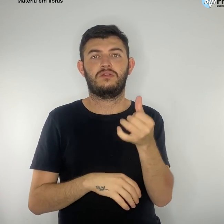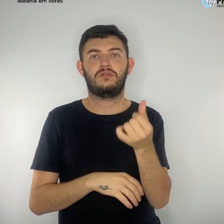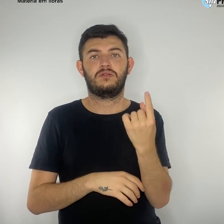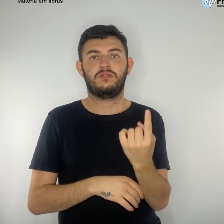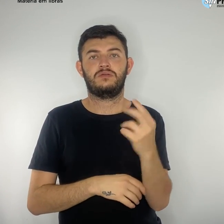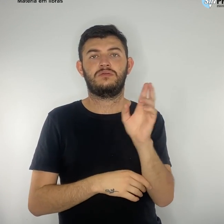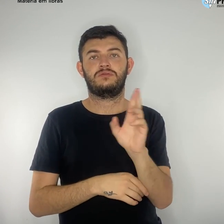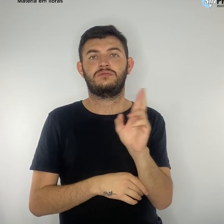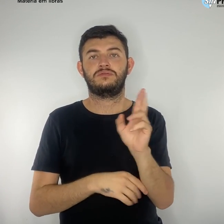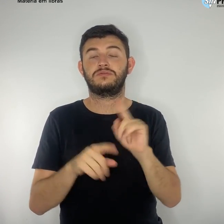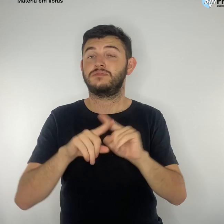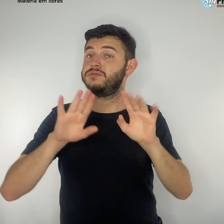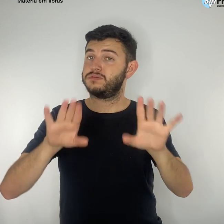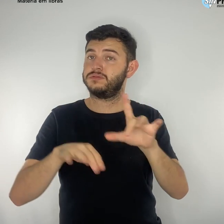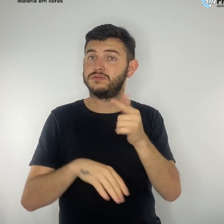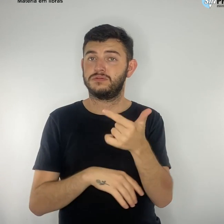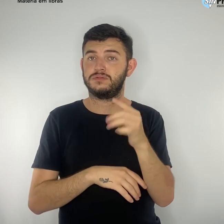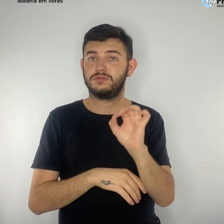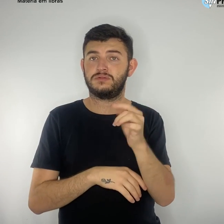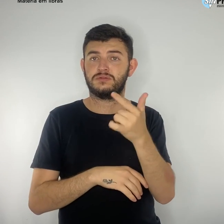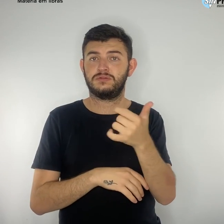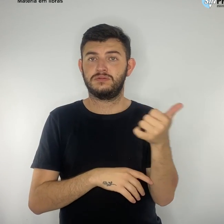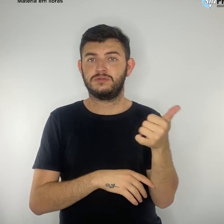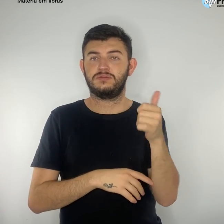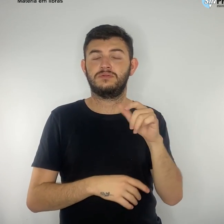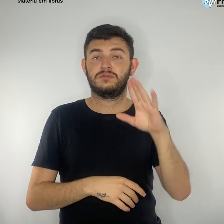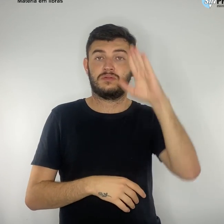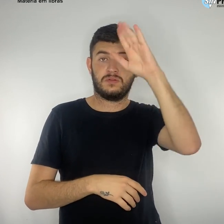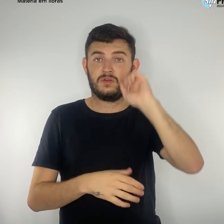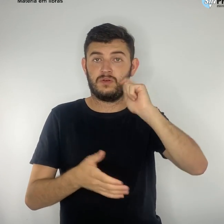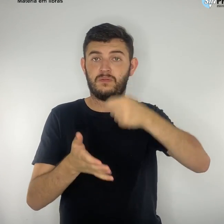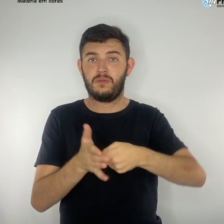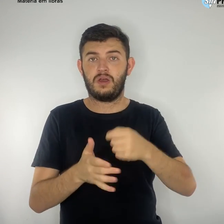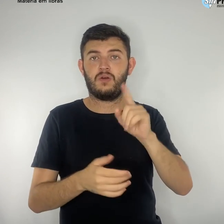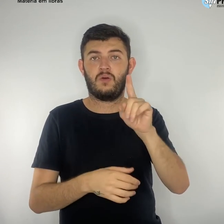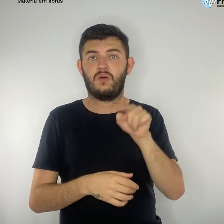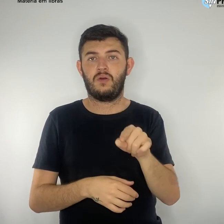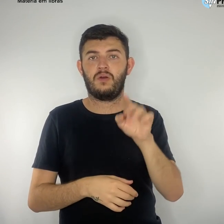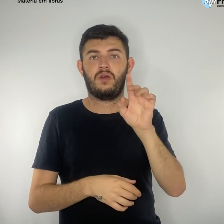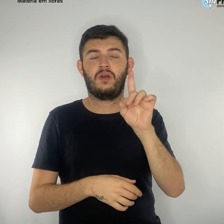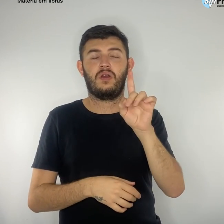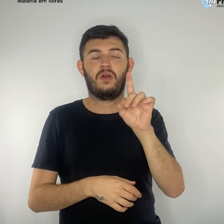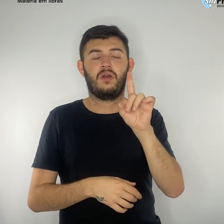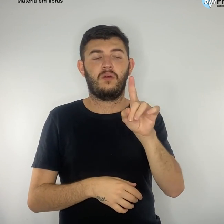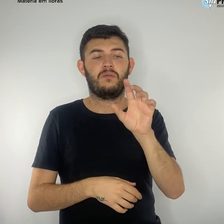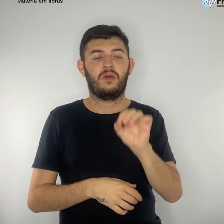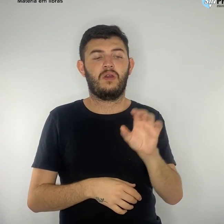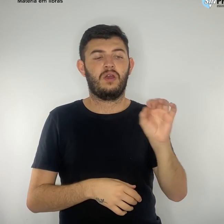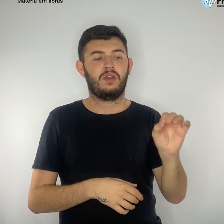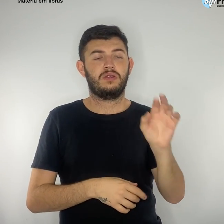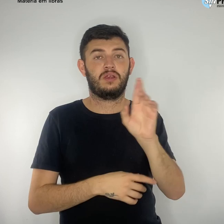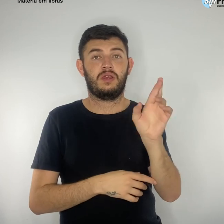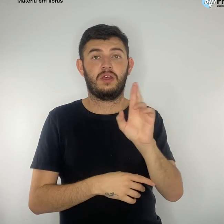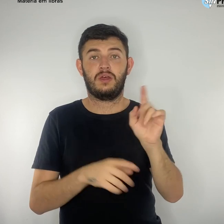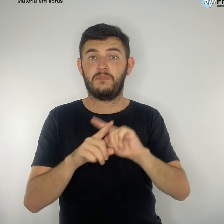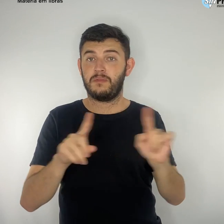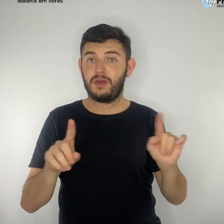2021, Bolsonaro pagou R$ 1.100, mas pagaria R$ 1.133 se